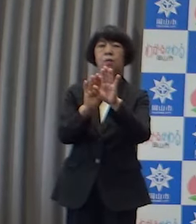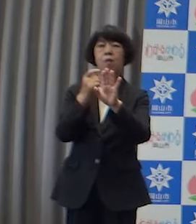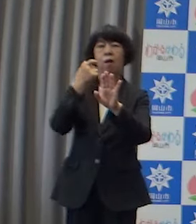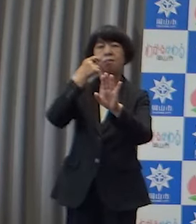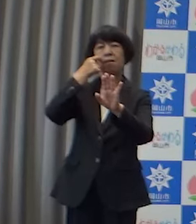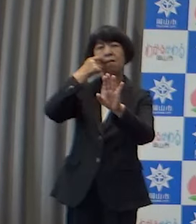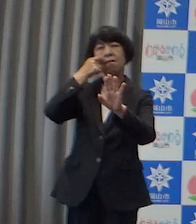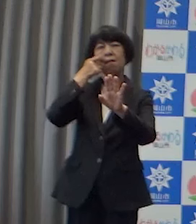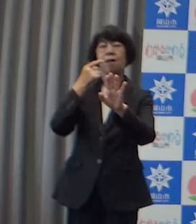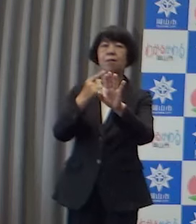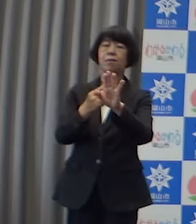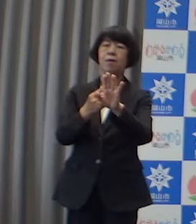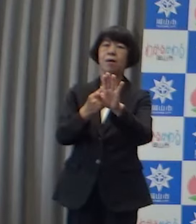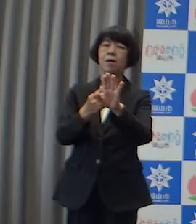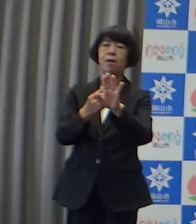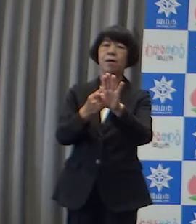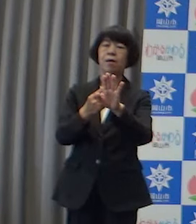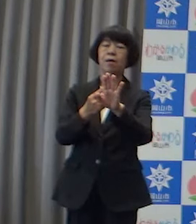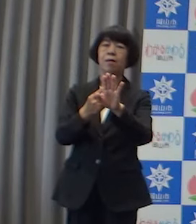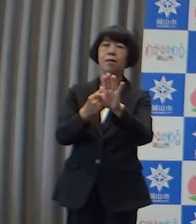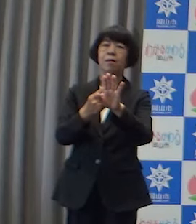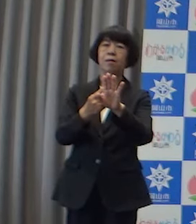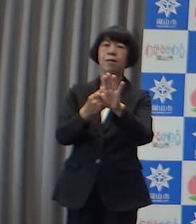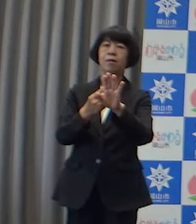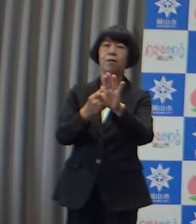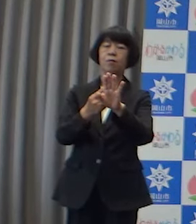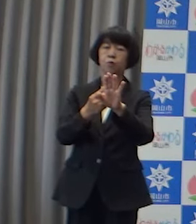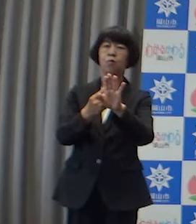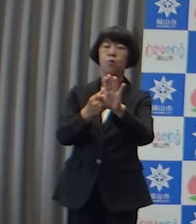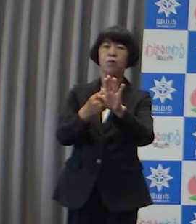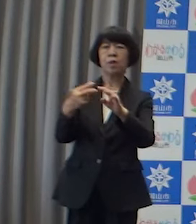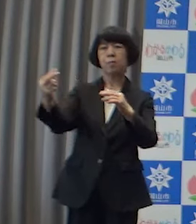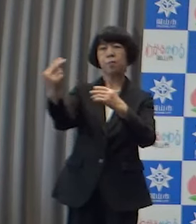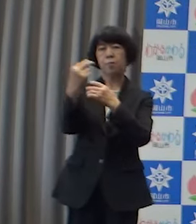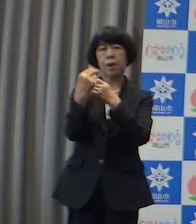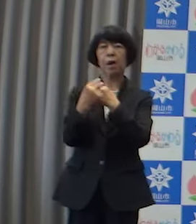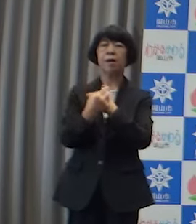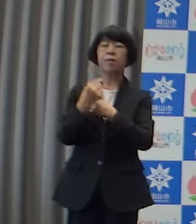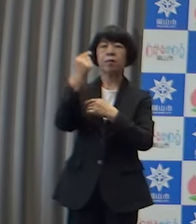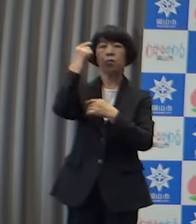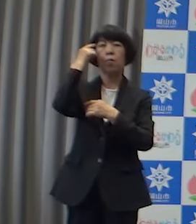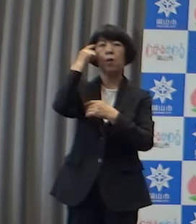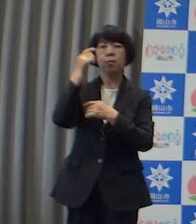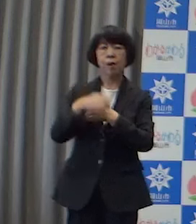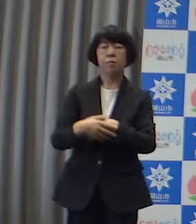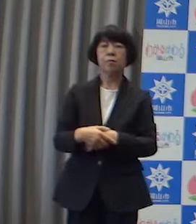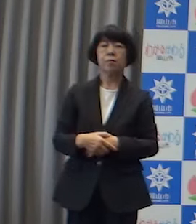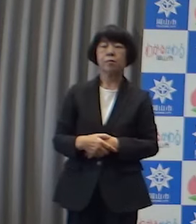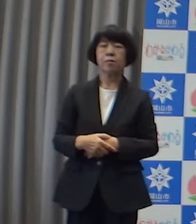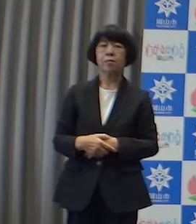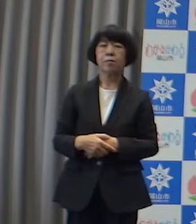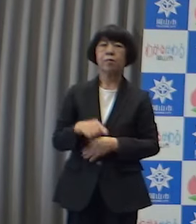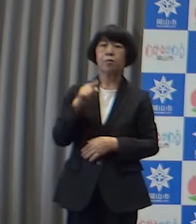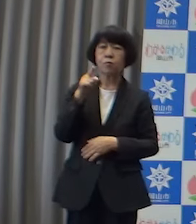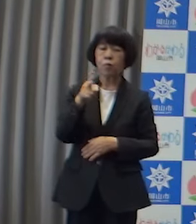なんて言いますか、やり方ではないんじゃないでしょうかというように申し上げたところであります。